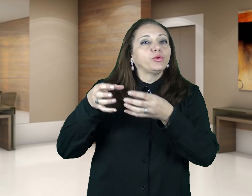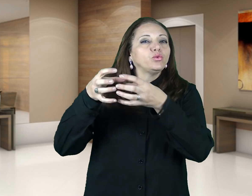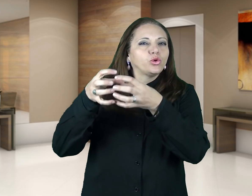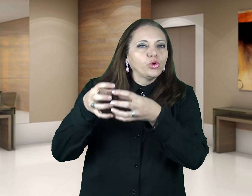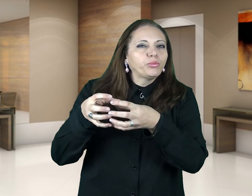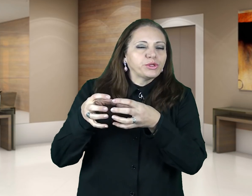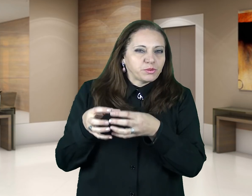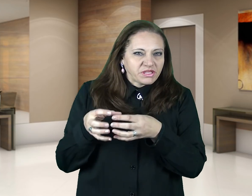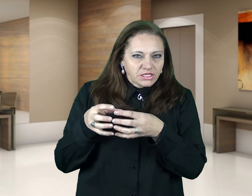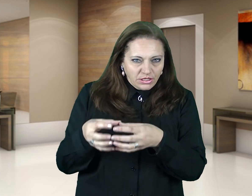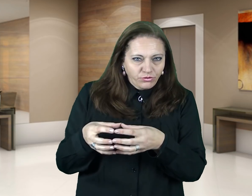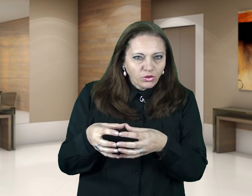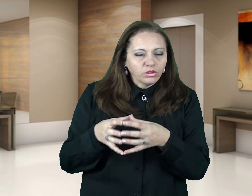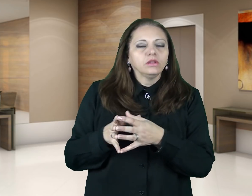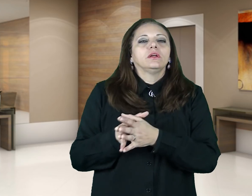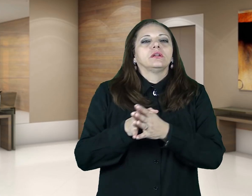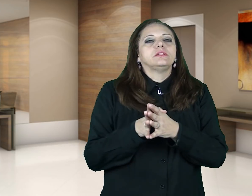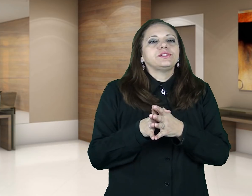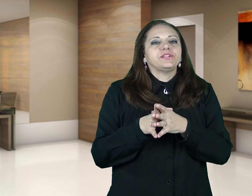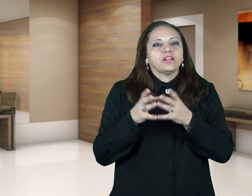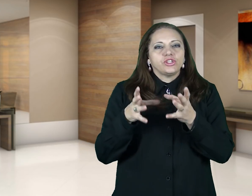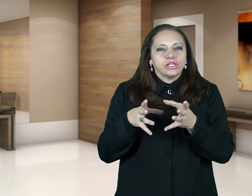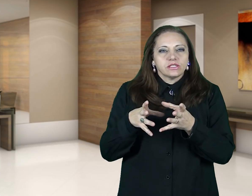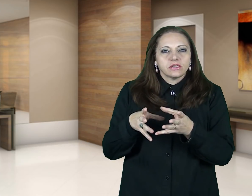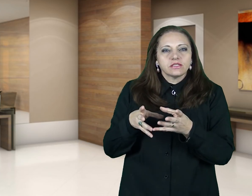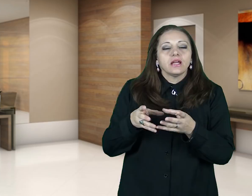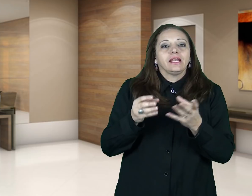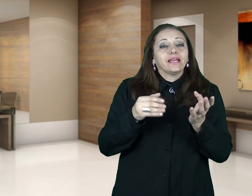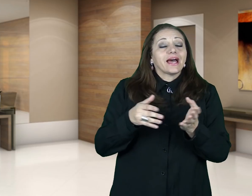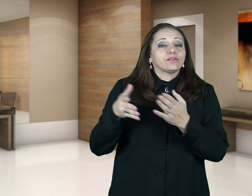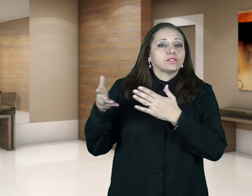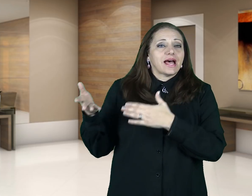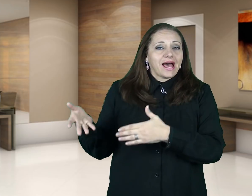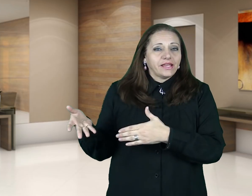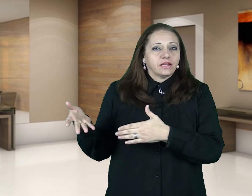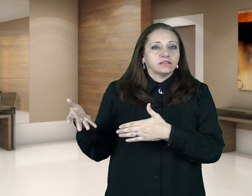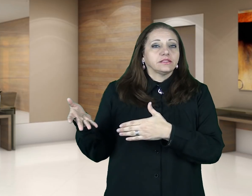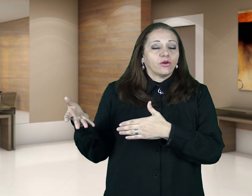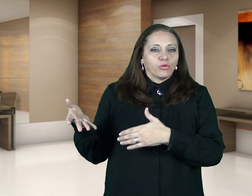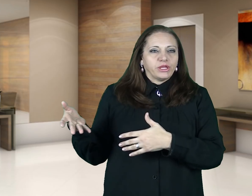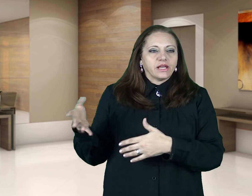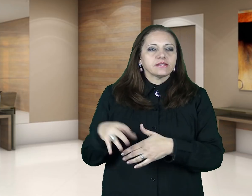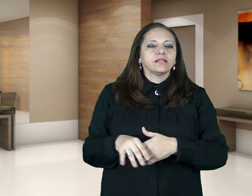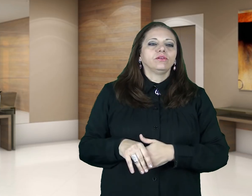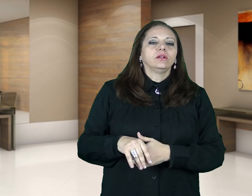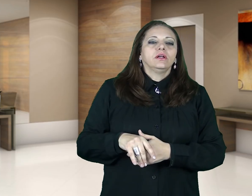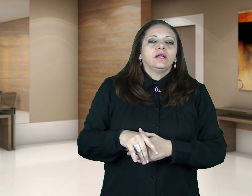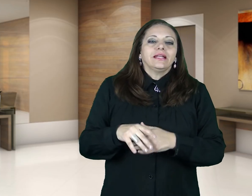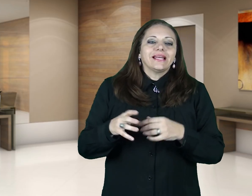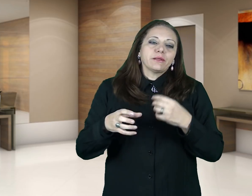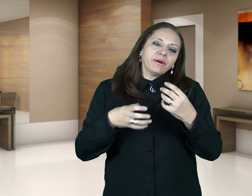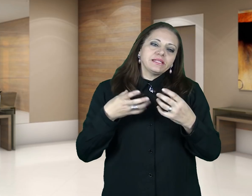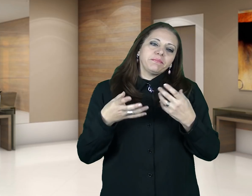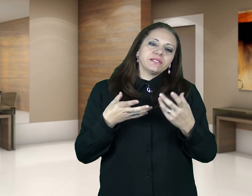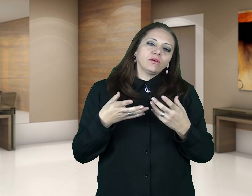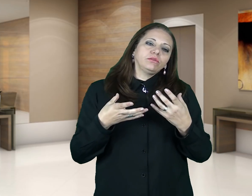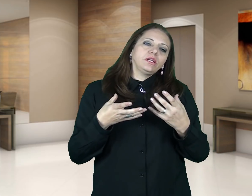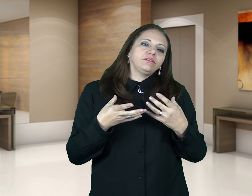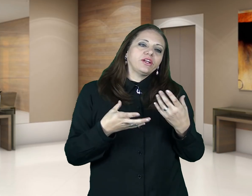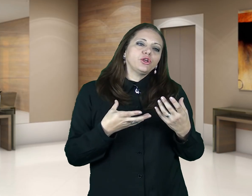um grupo específico de cientistas ligados à área da comunicação, nessa percepção